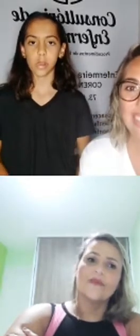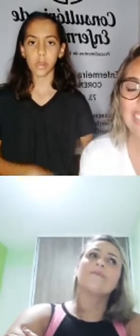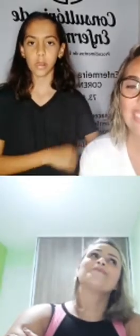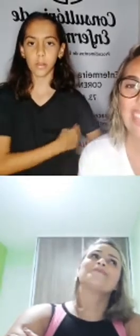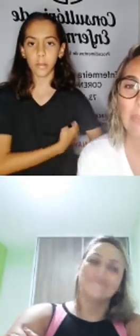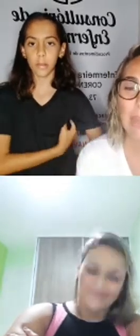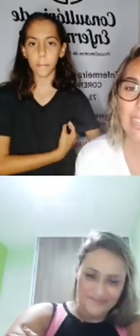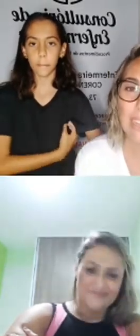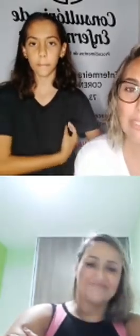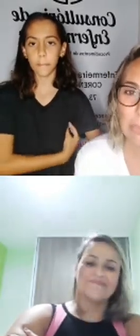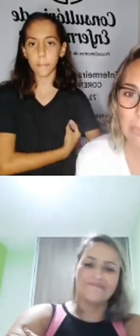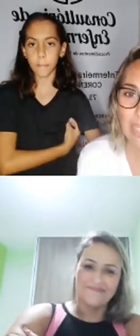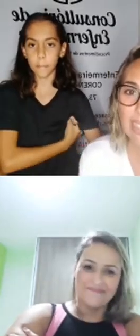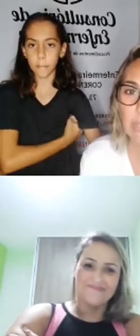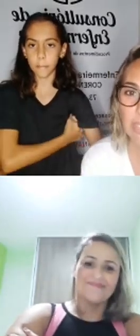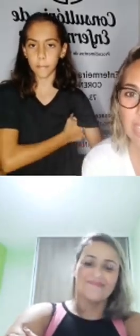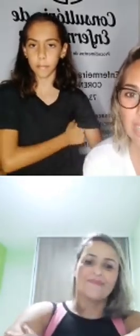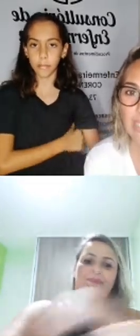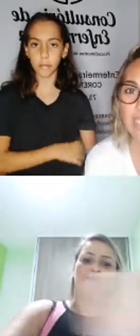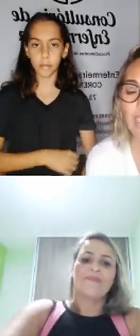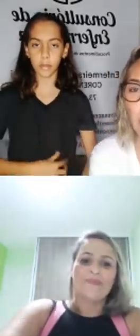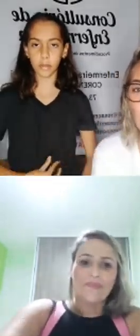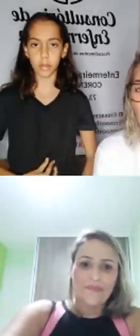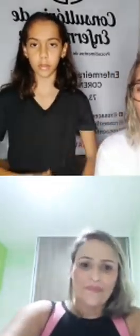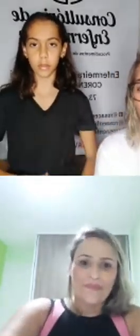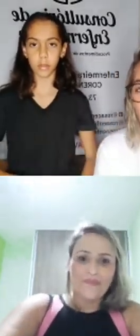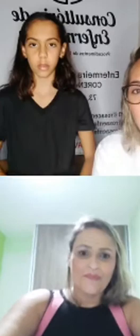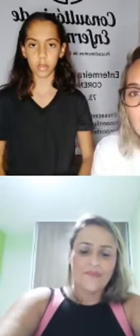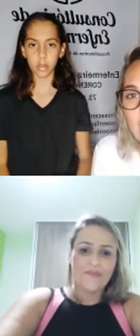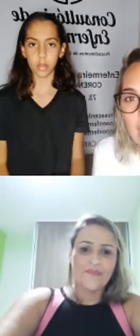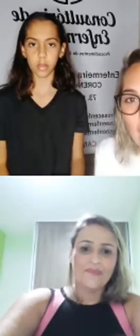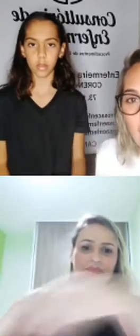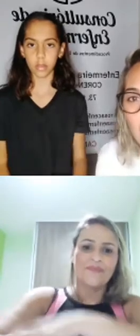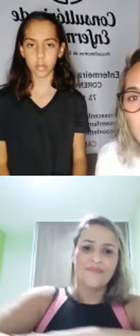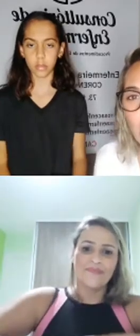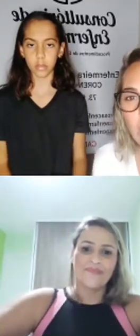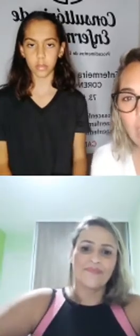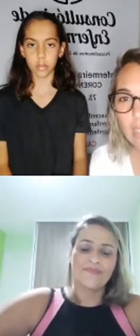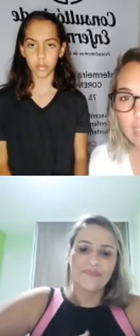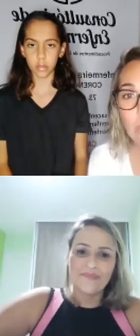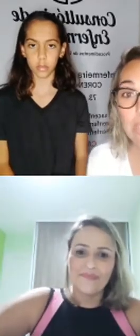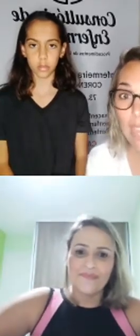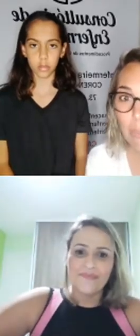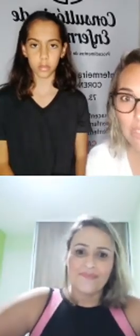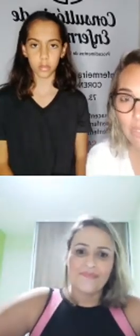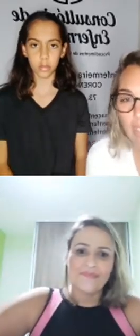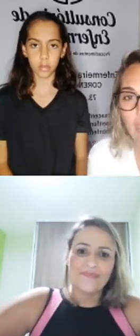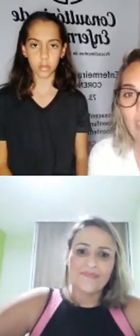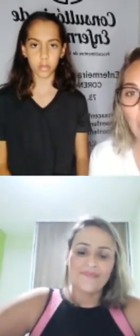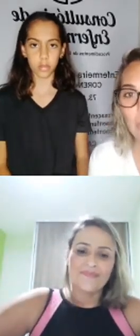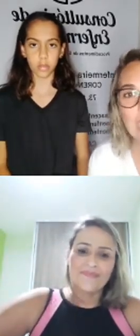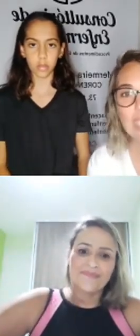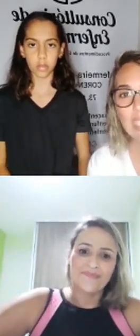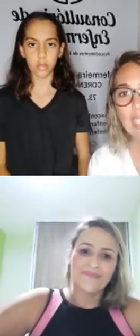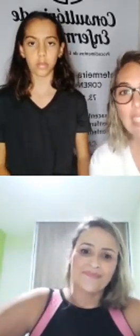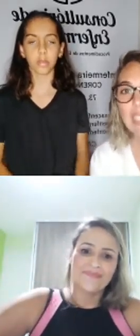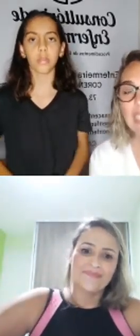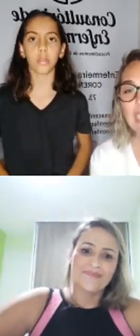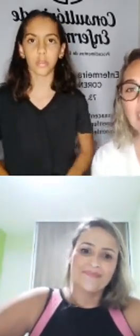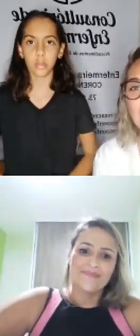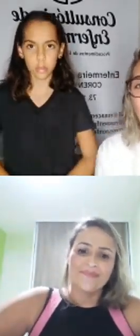primigesta, né? A primeira gravidez, que realmente vem com aquele anseio, né? Ela não sabe o que vai